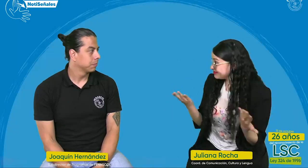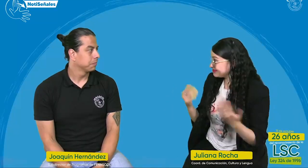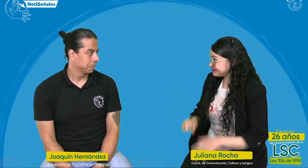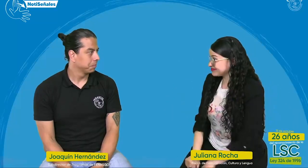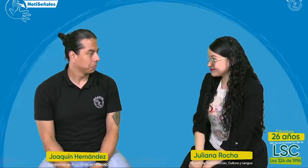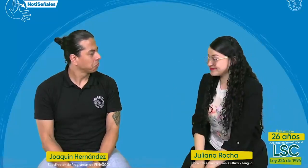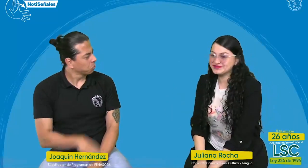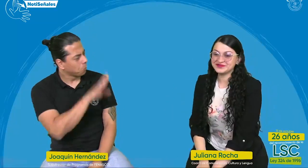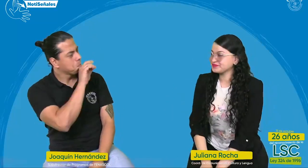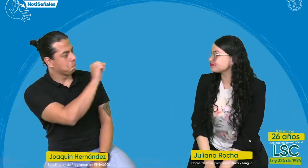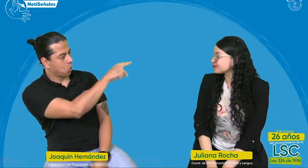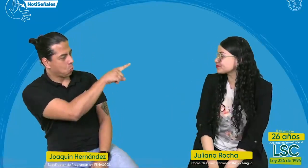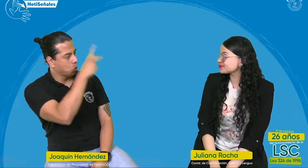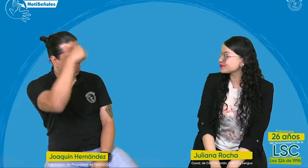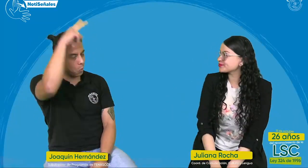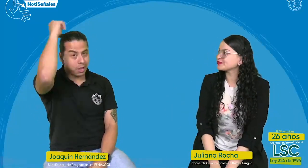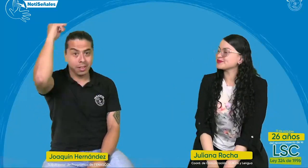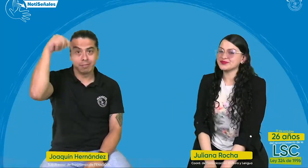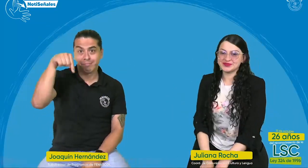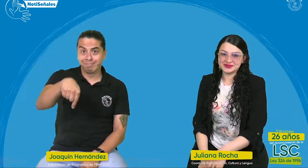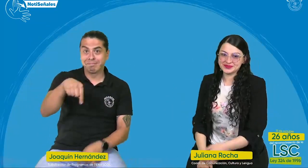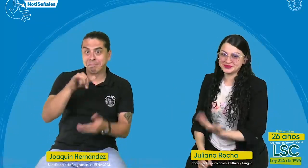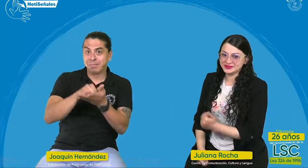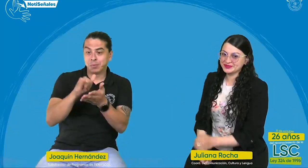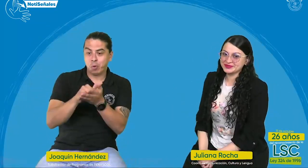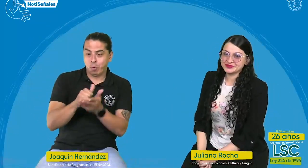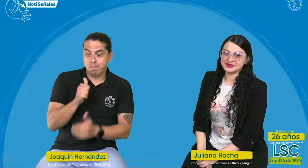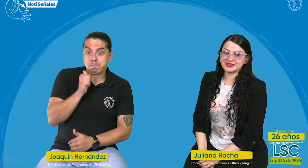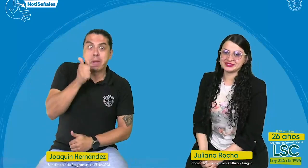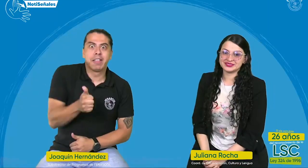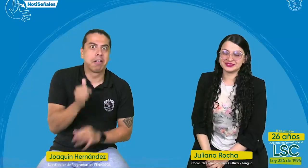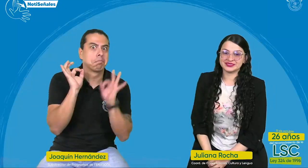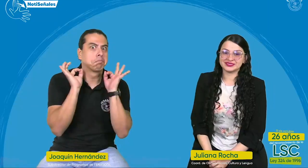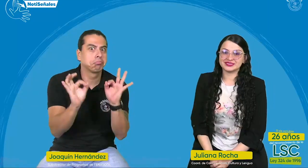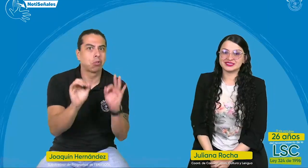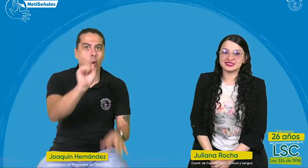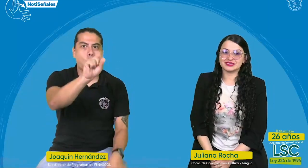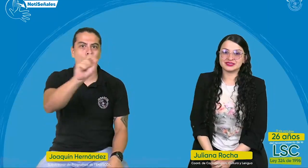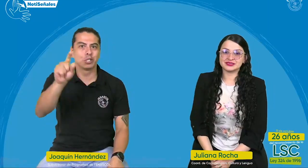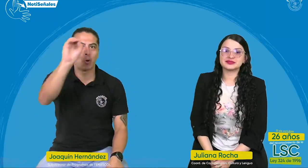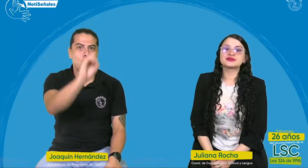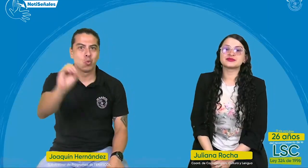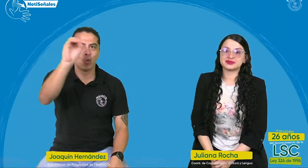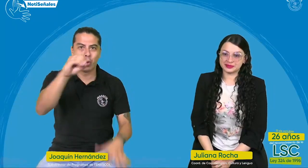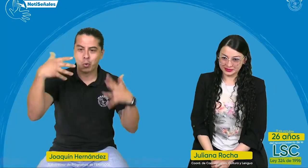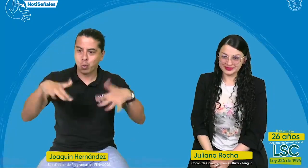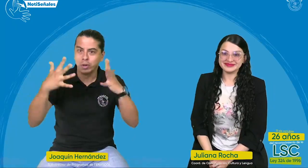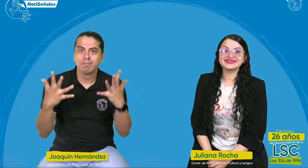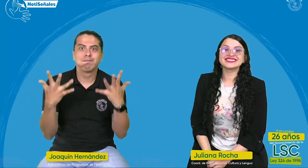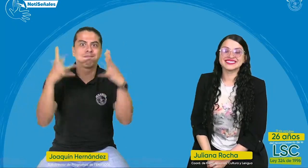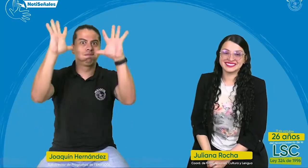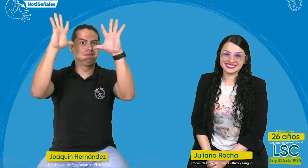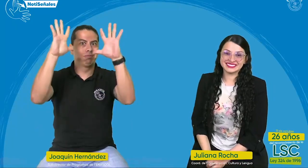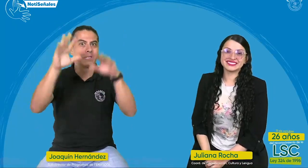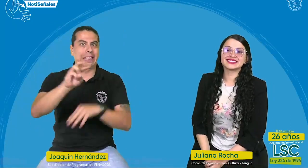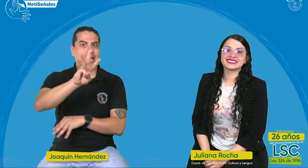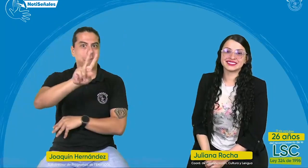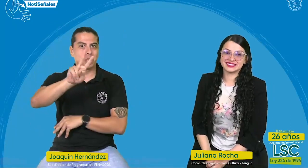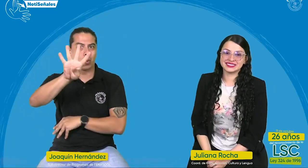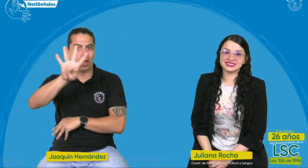estamos en planeación lingüística en esta semana Así es Juliana Y es que quisiera hacerte una pregunta no mañana es justamente 11 de octubre